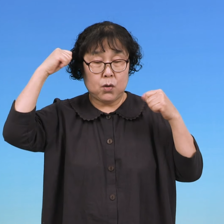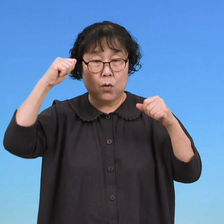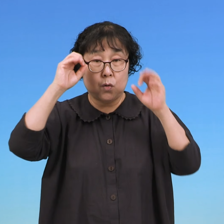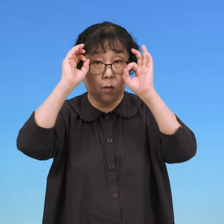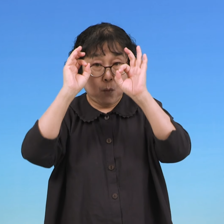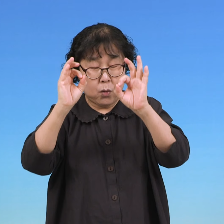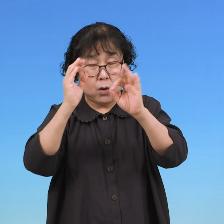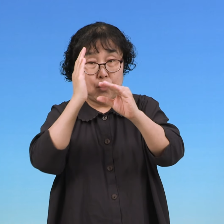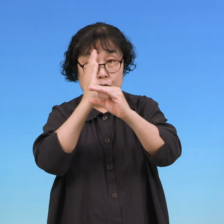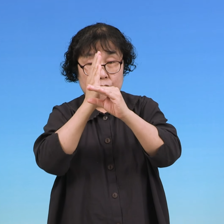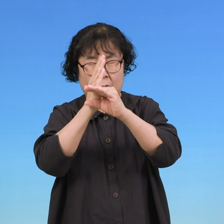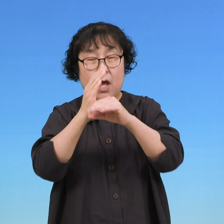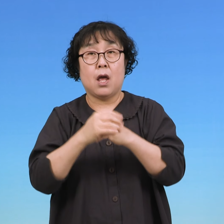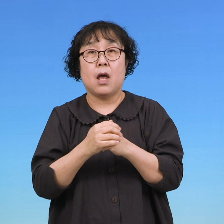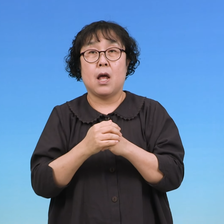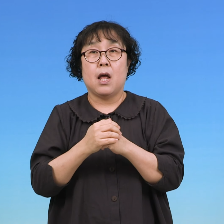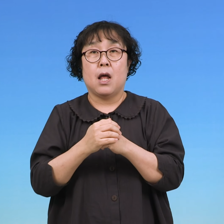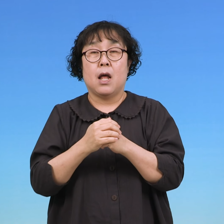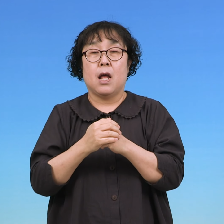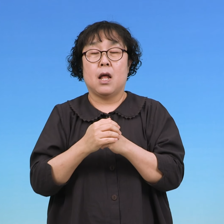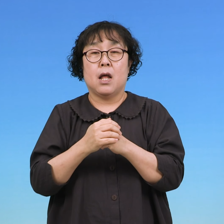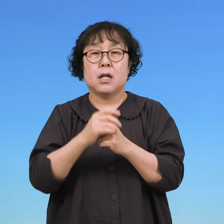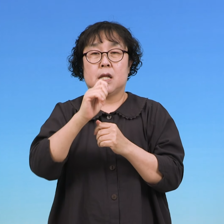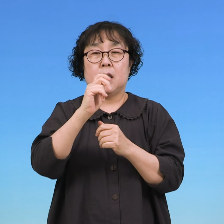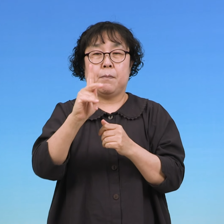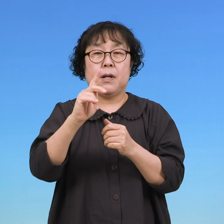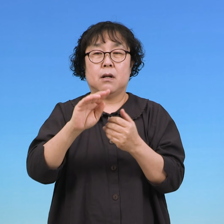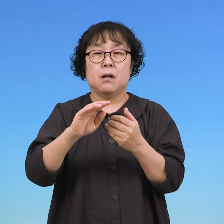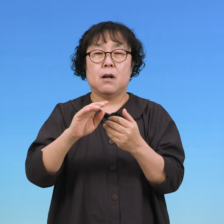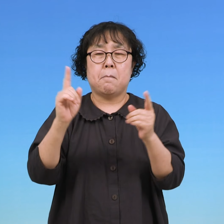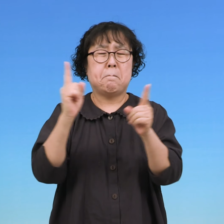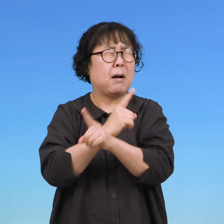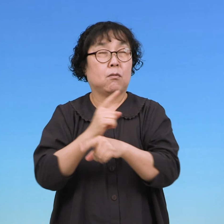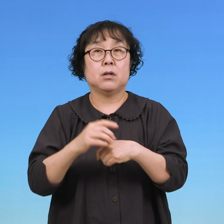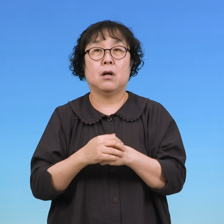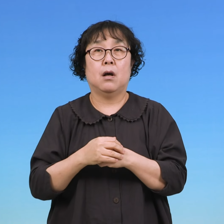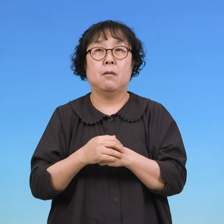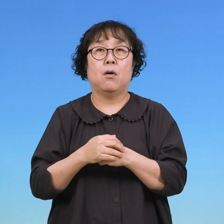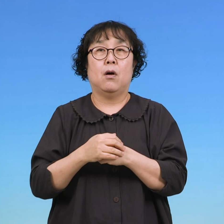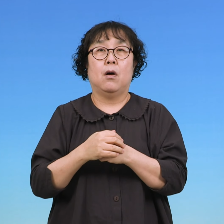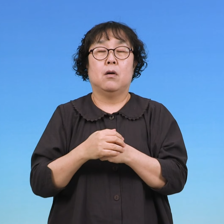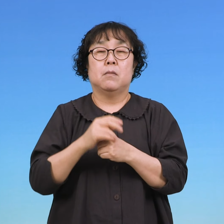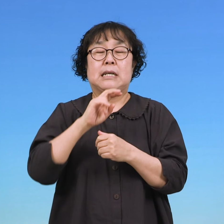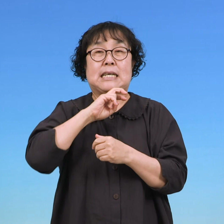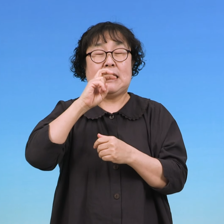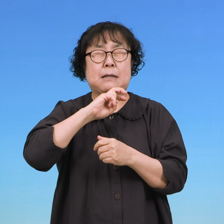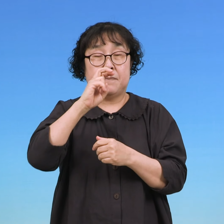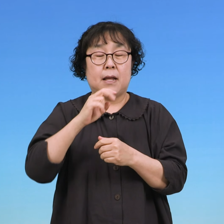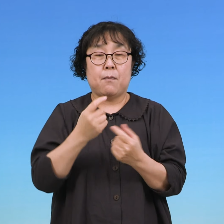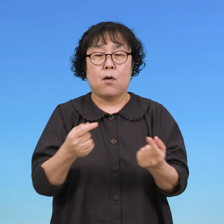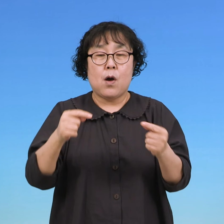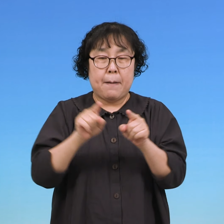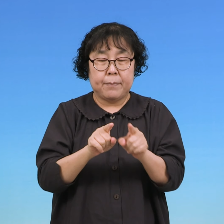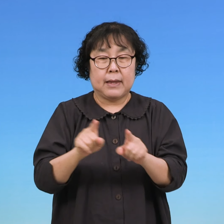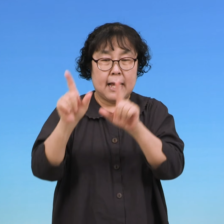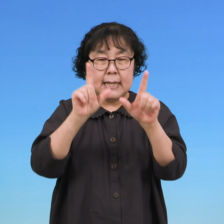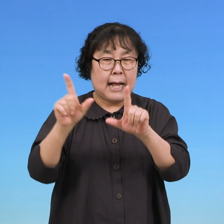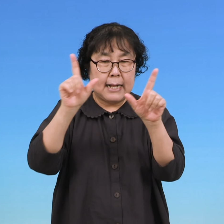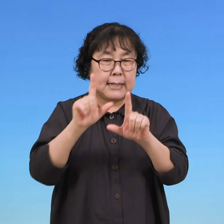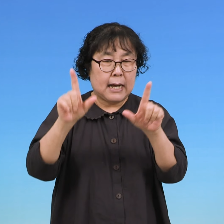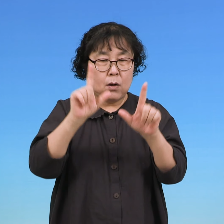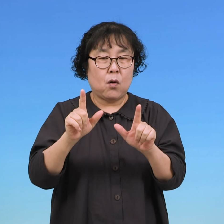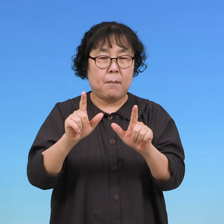아니 무슨 가족이 보는 주말 연속극에 그 20대 애들이 우리 같이 살래? 동거하는 거 나오고 말도 되지도